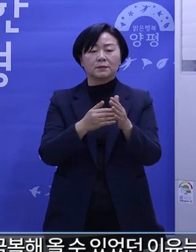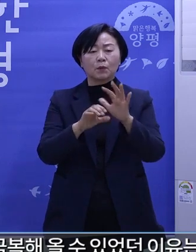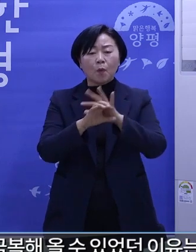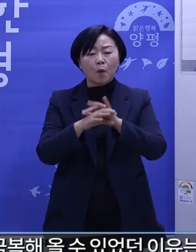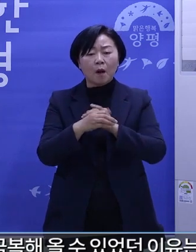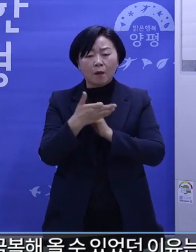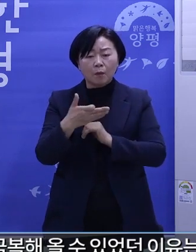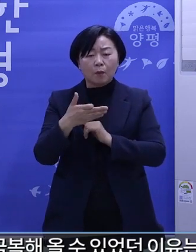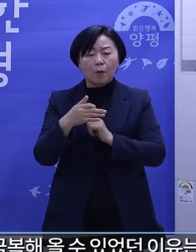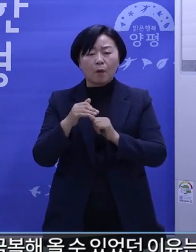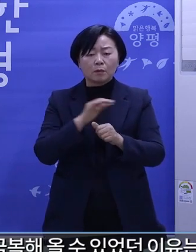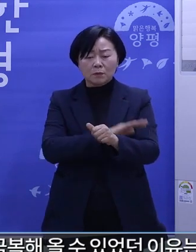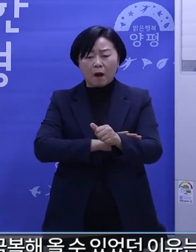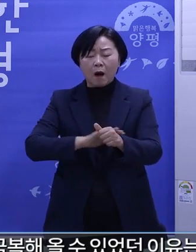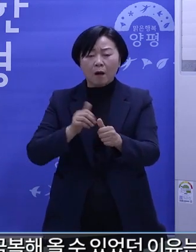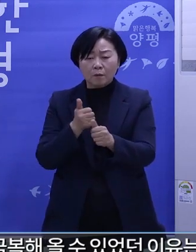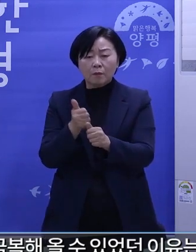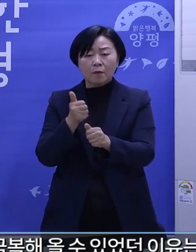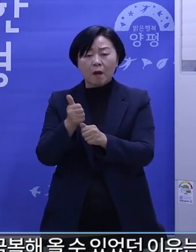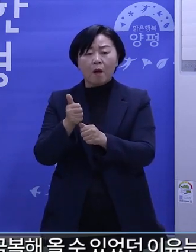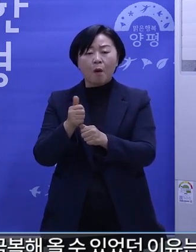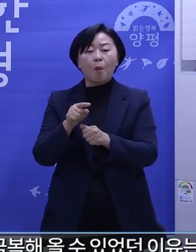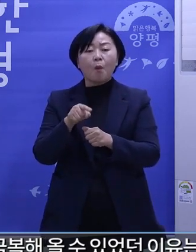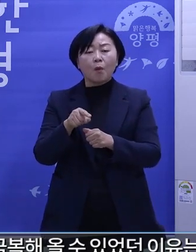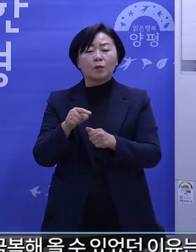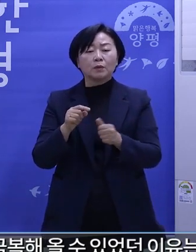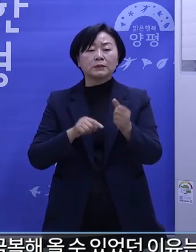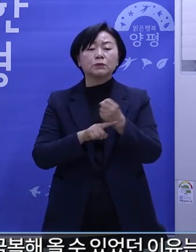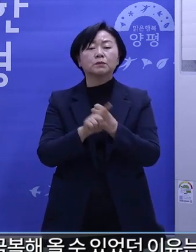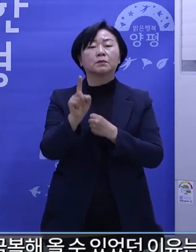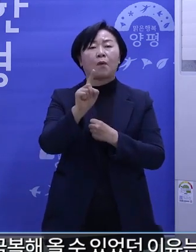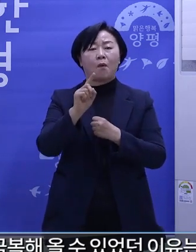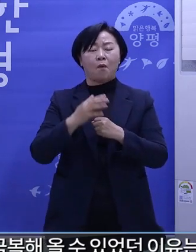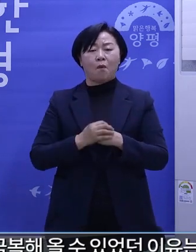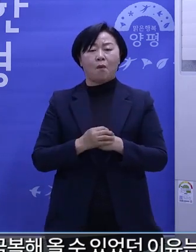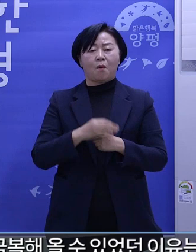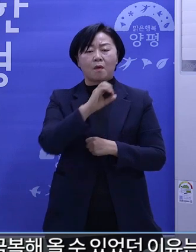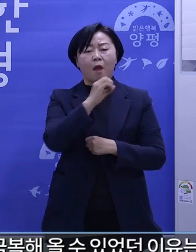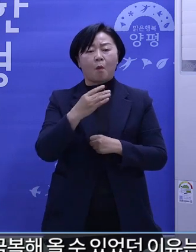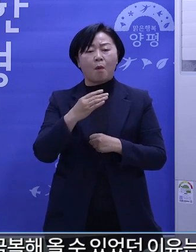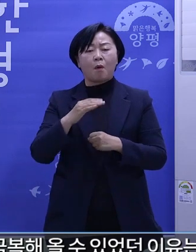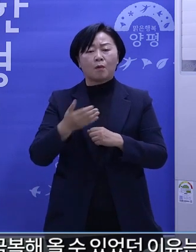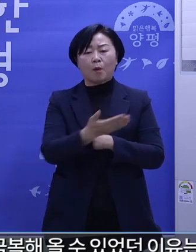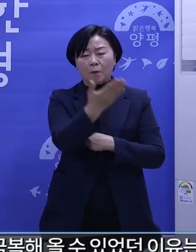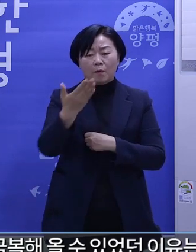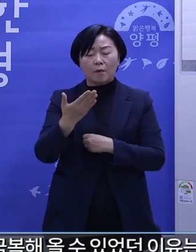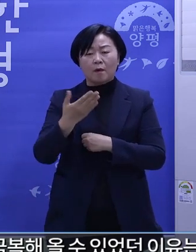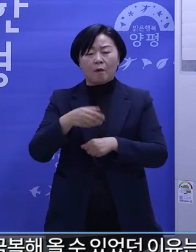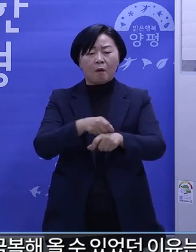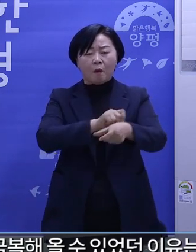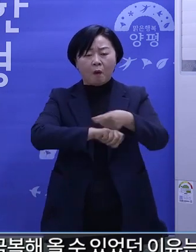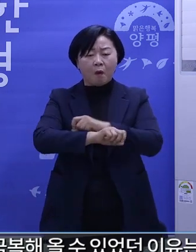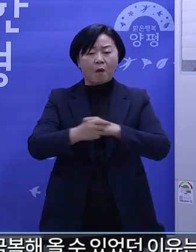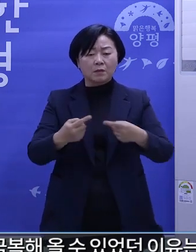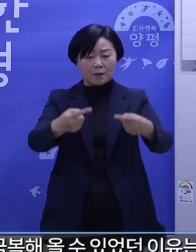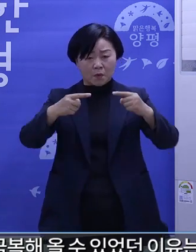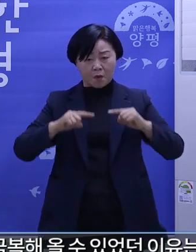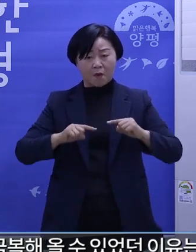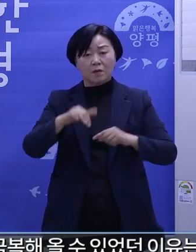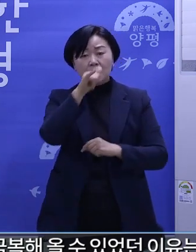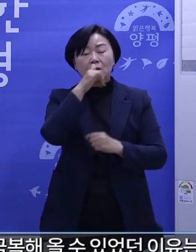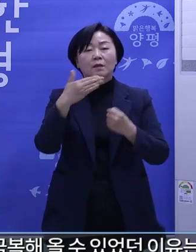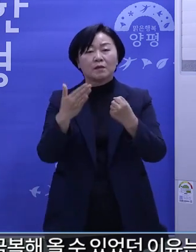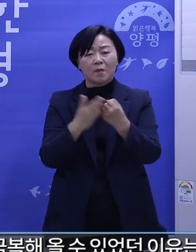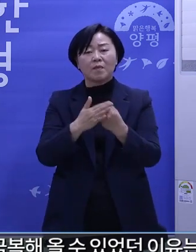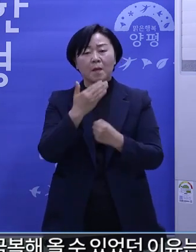코로나19 상황을 어렵지만 슬기롭게 극복할 수 있었던 이유는 무엇보다 국민 여러분의 적극적인 동참이